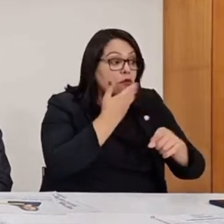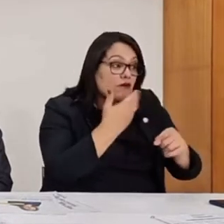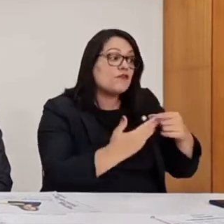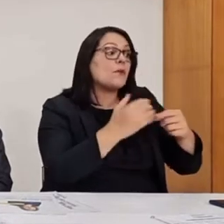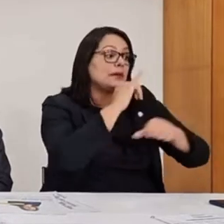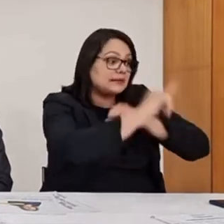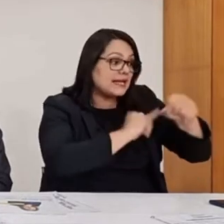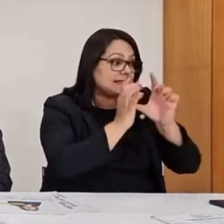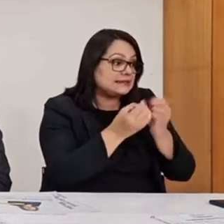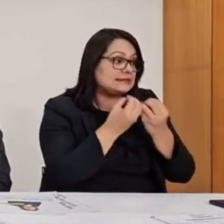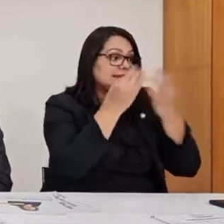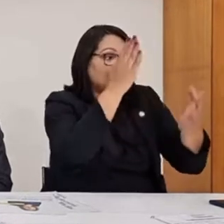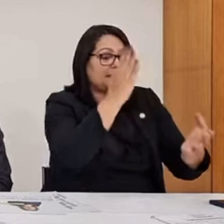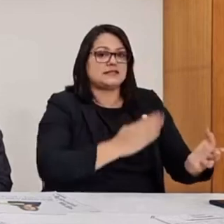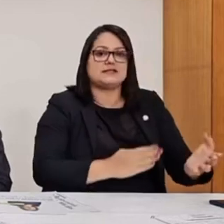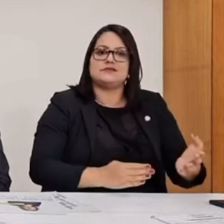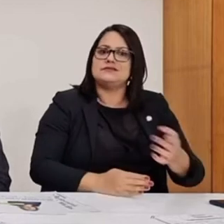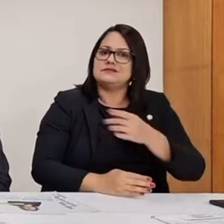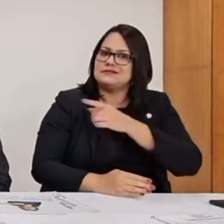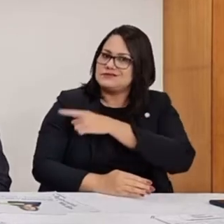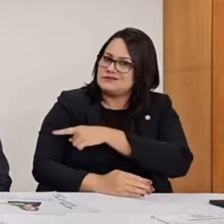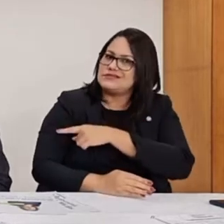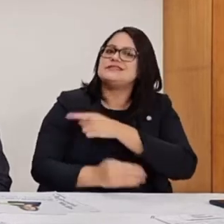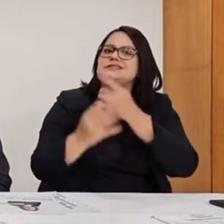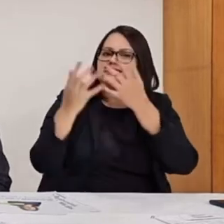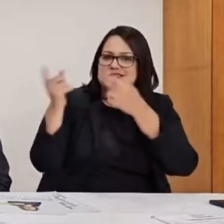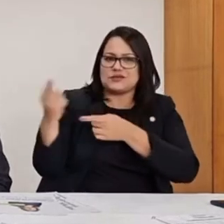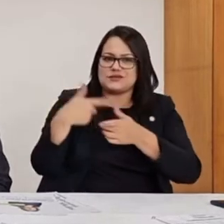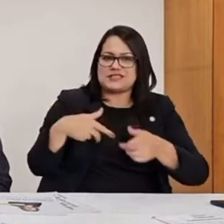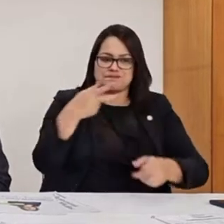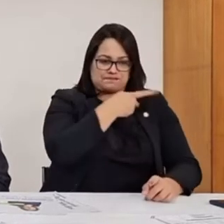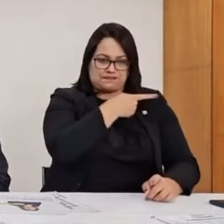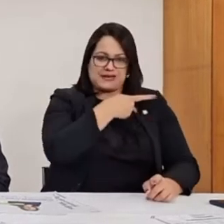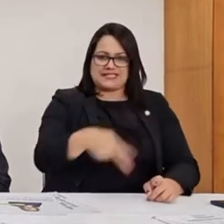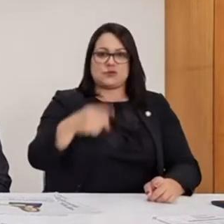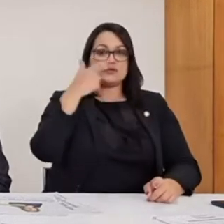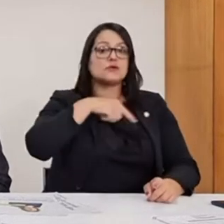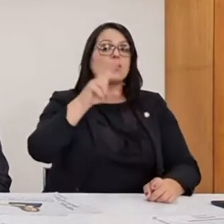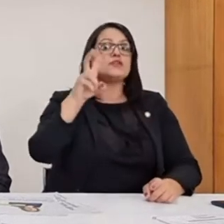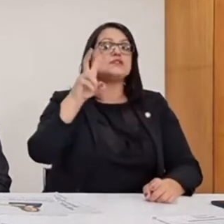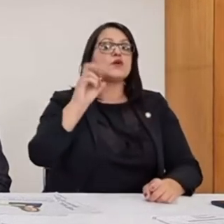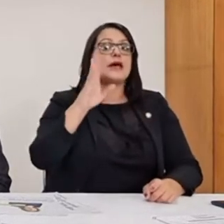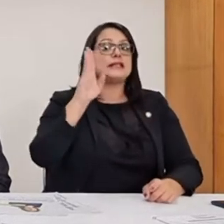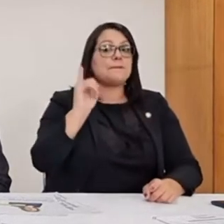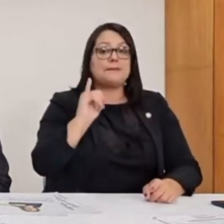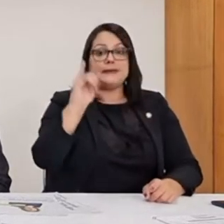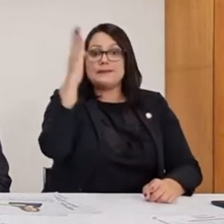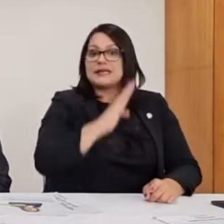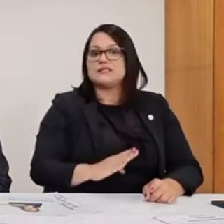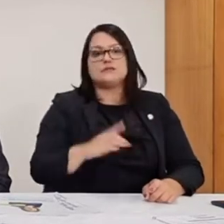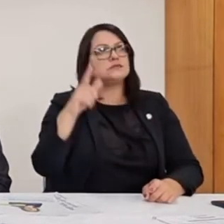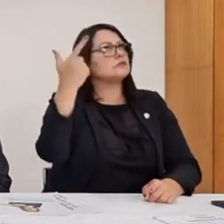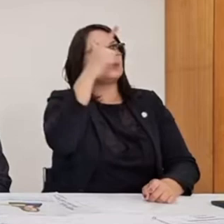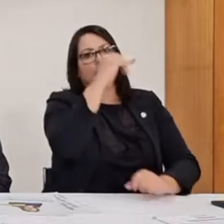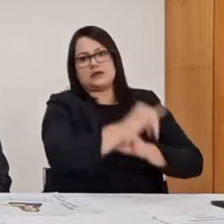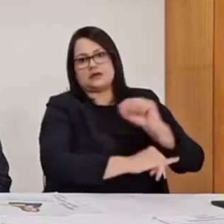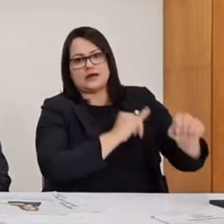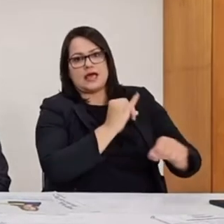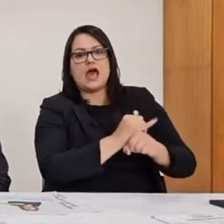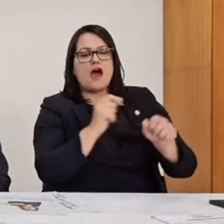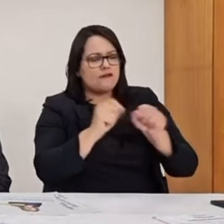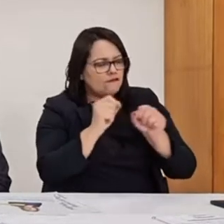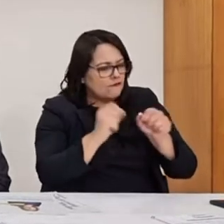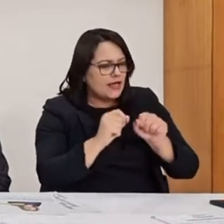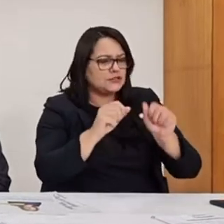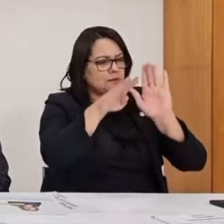1º de janeiro de 2019, tinha no Brasil quase 50 milhões de brasileiros sem internet. A gente fez um programa do Ministério,